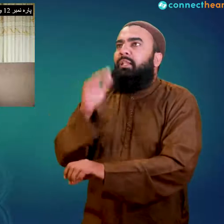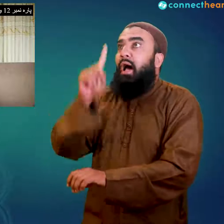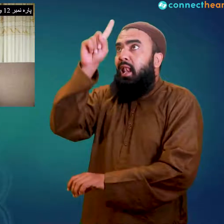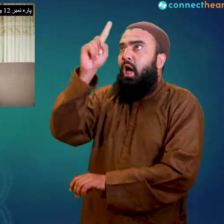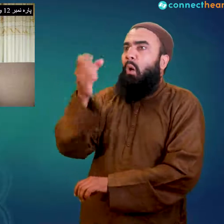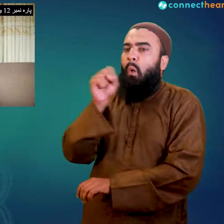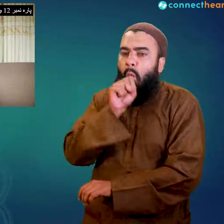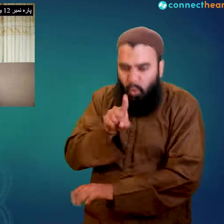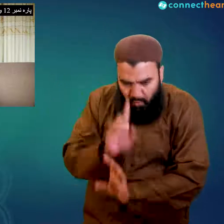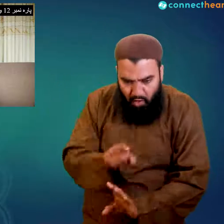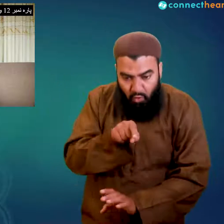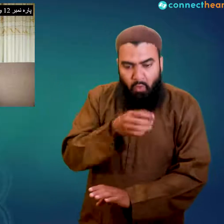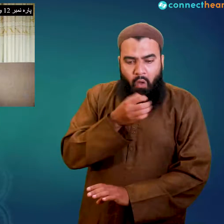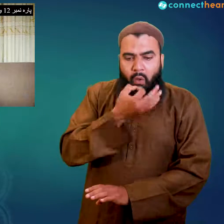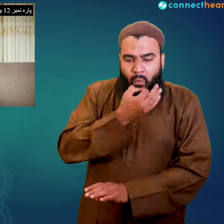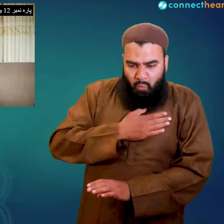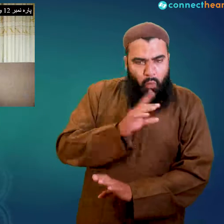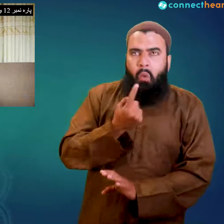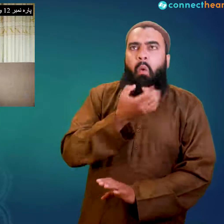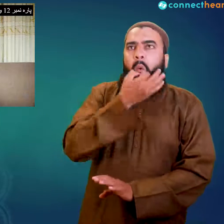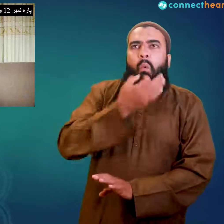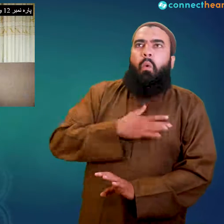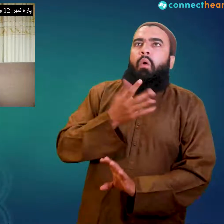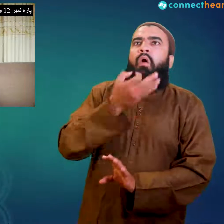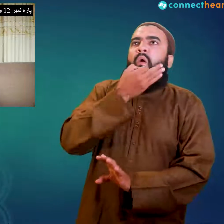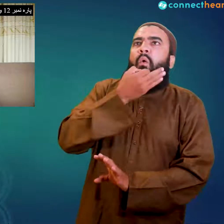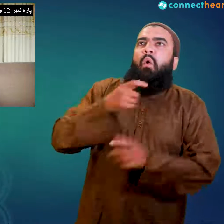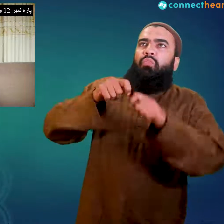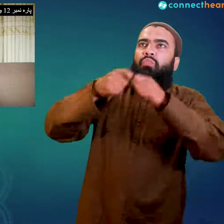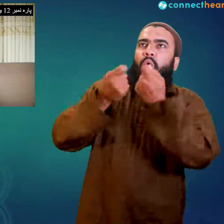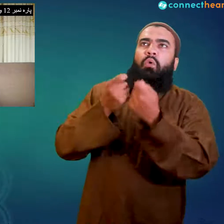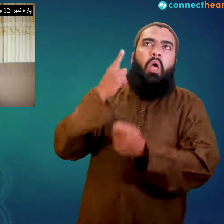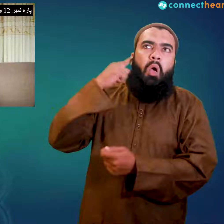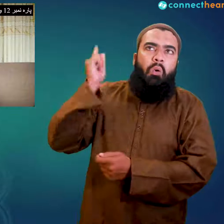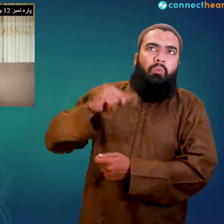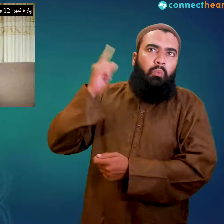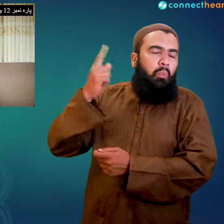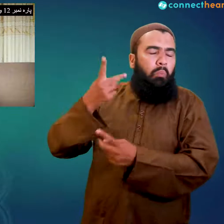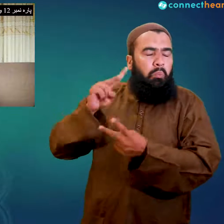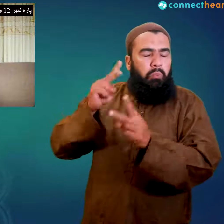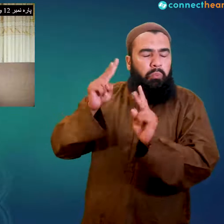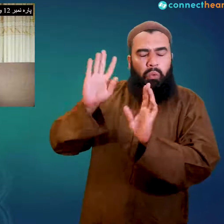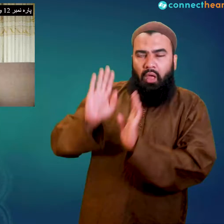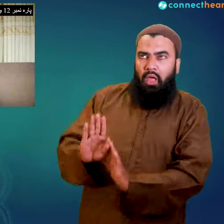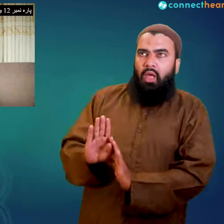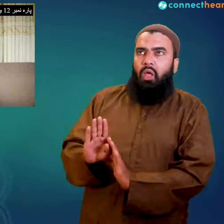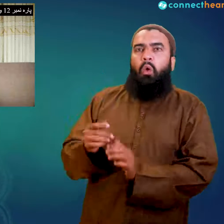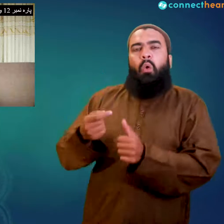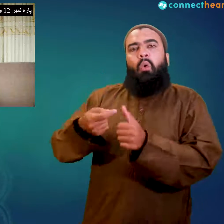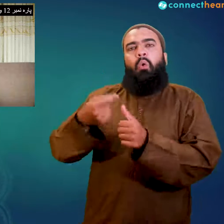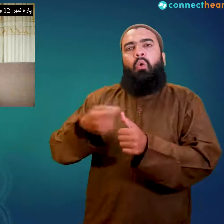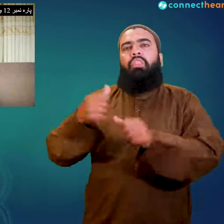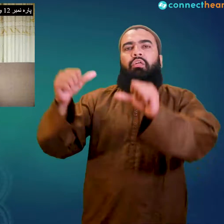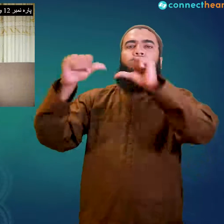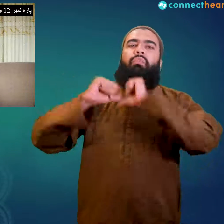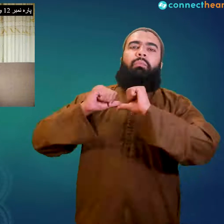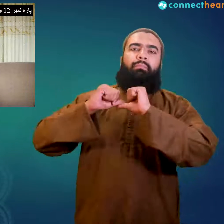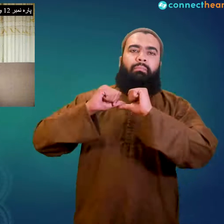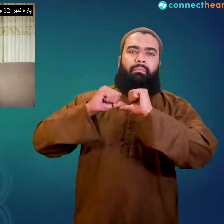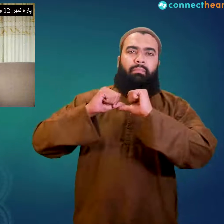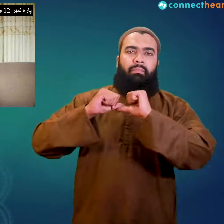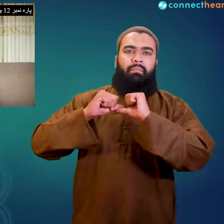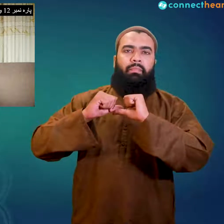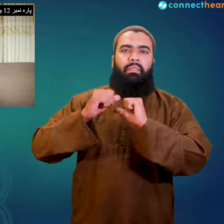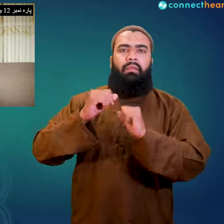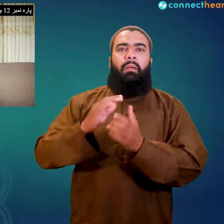اپنے اوپر ظلم کرنا ہے۔ گناہ کر کے کسی کا کچھ نہیں بگڑتا، اپنا ہی بگڑتا ہے، اور اللہ نے اس کو